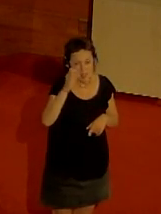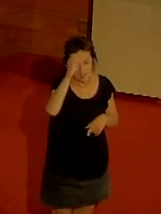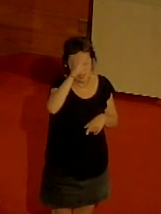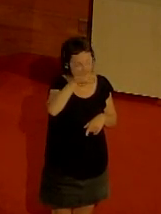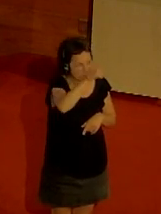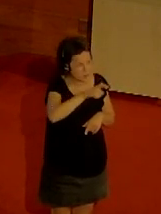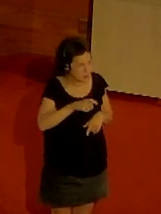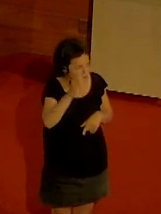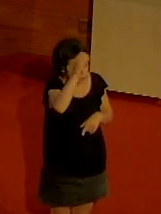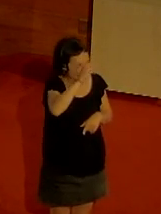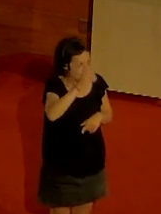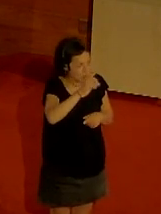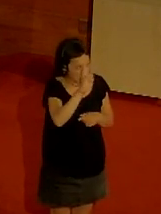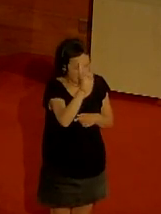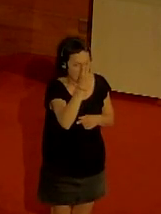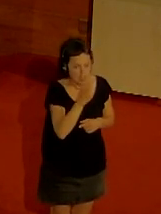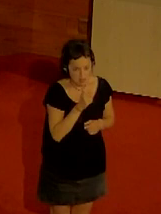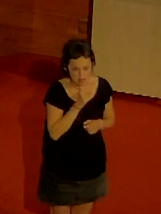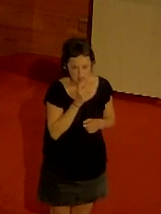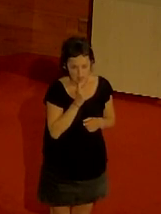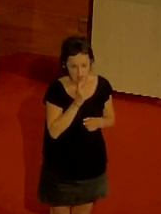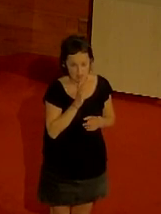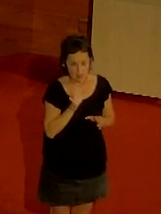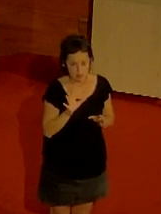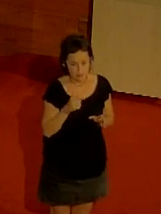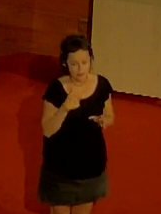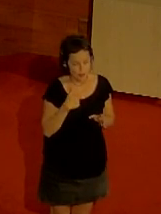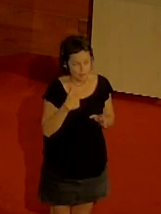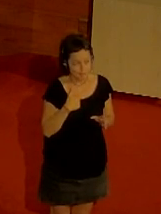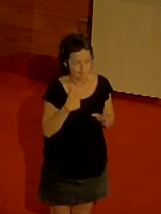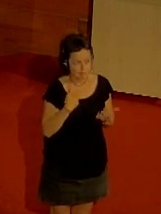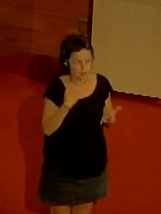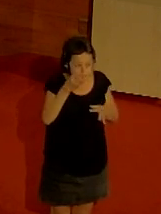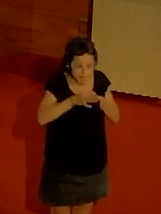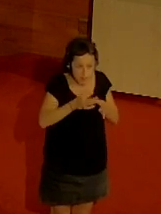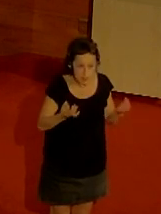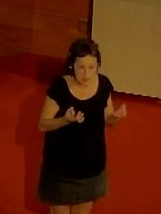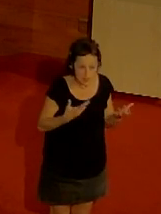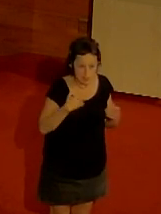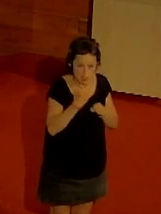gente. Y creo mucho en el trabajo de fondo, ¿no? En